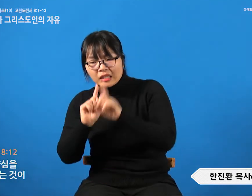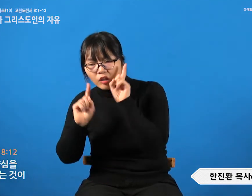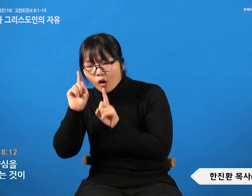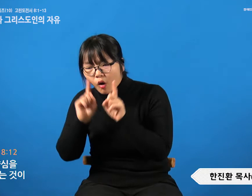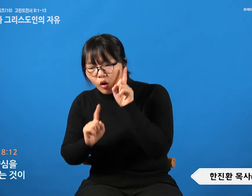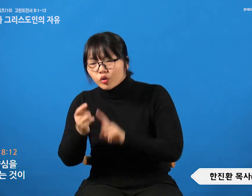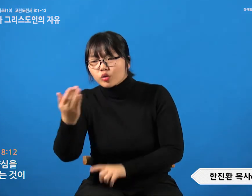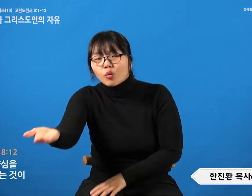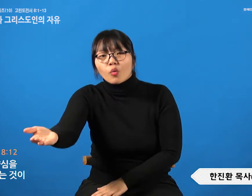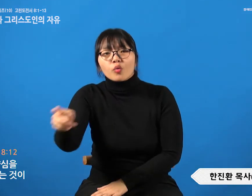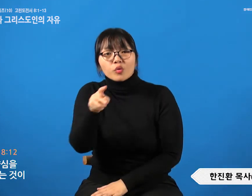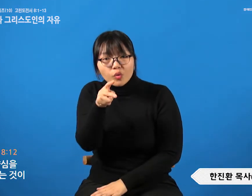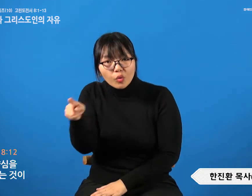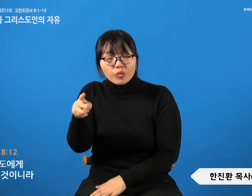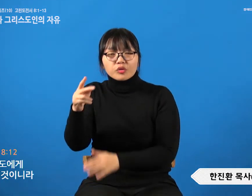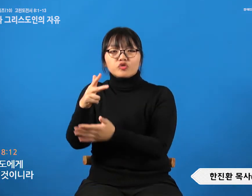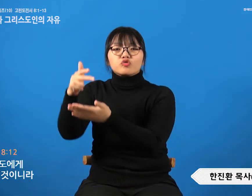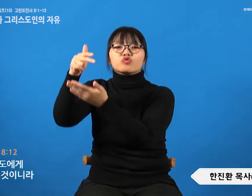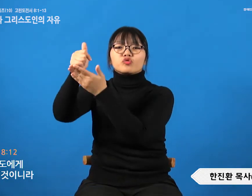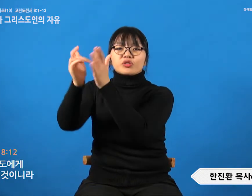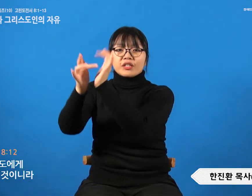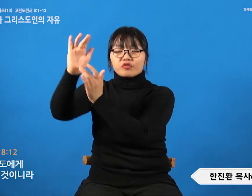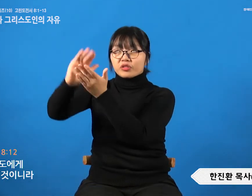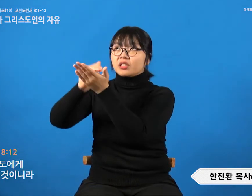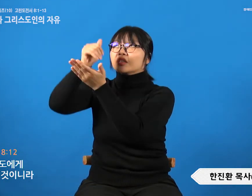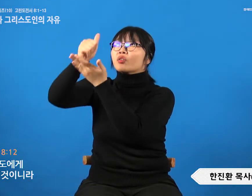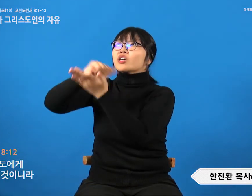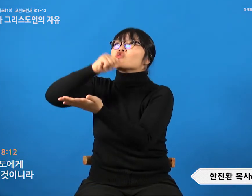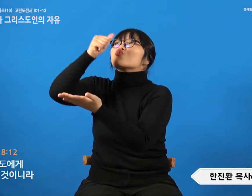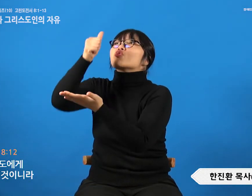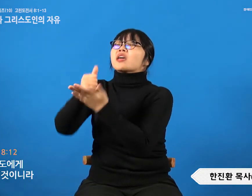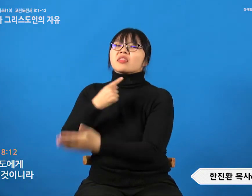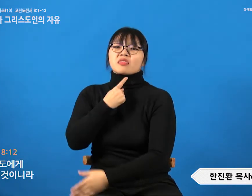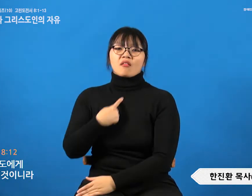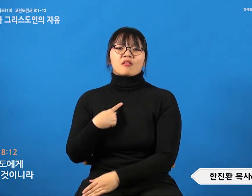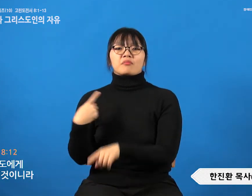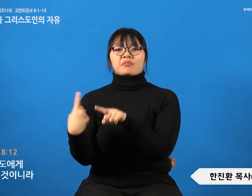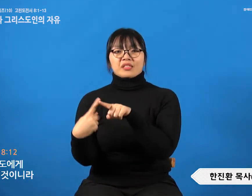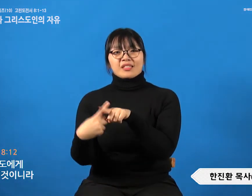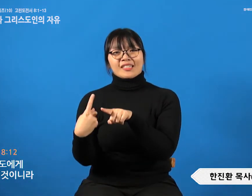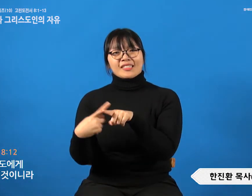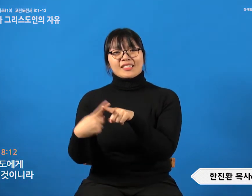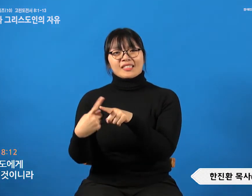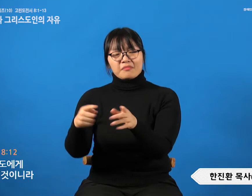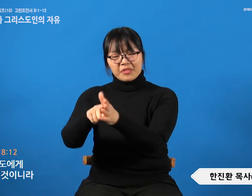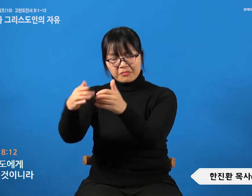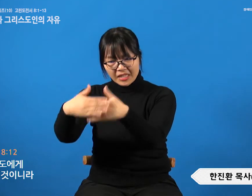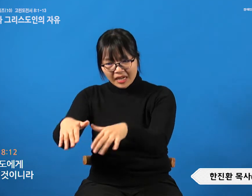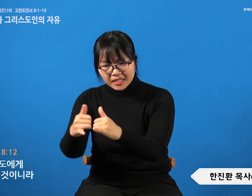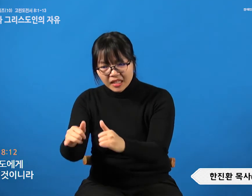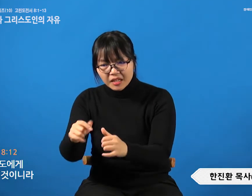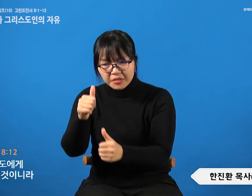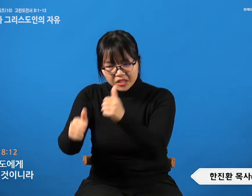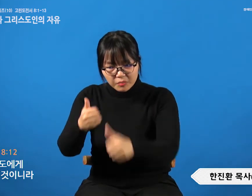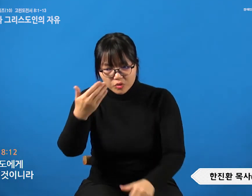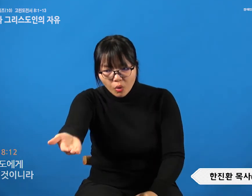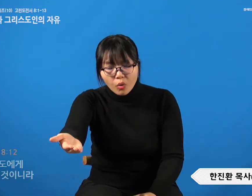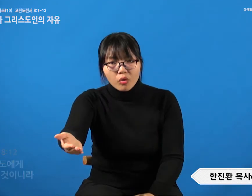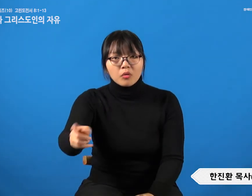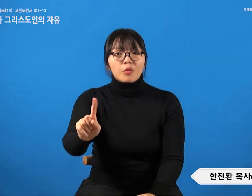것이 곧 그리스도에게 죄를 짓는 것이니라. 약한 형제를 시험 들게 만들면 그것이